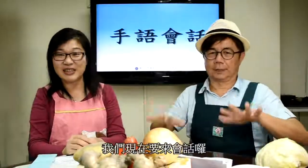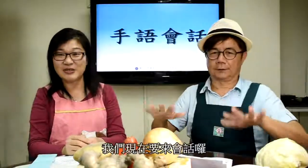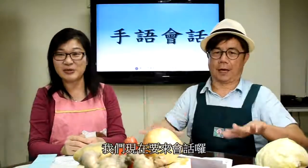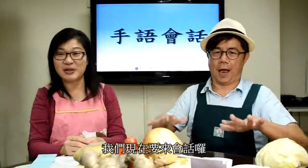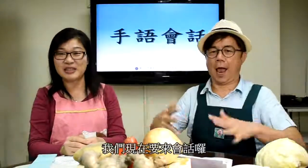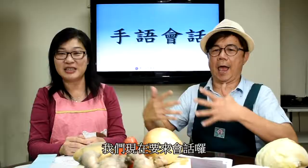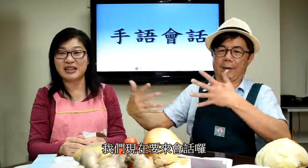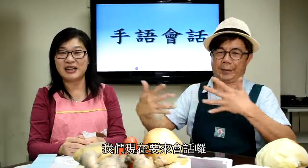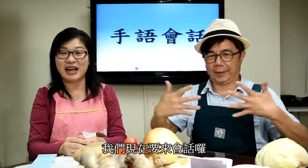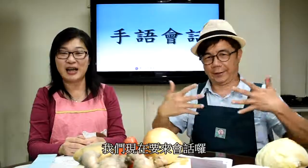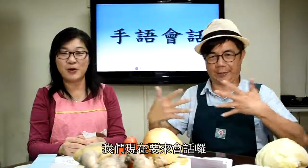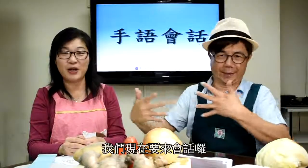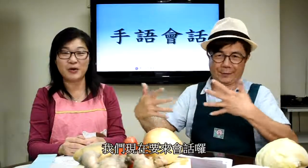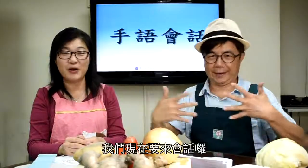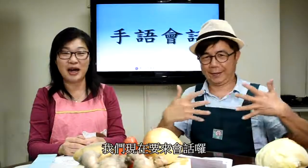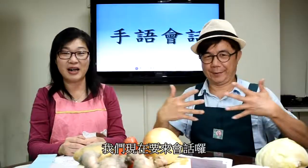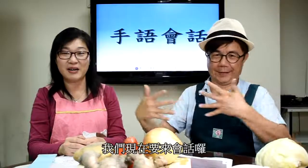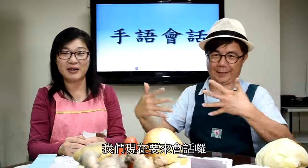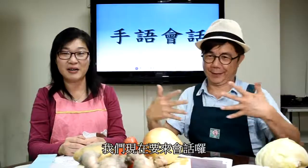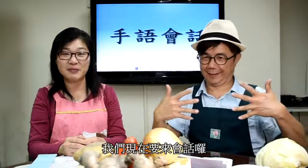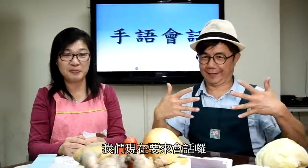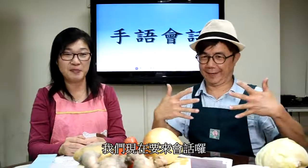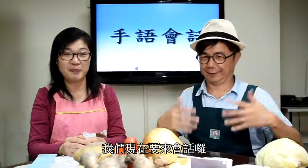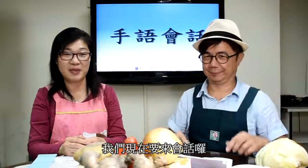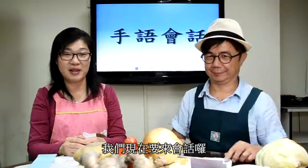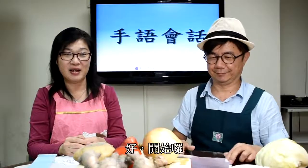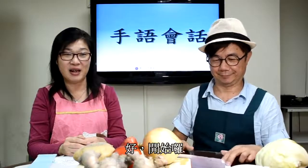们现在要来绘画咯。好，